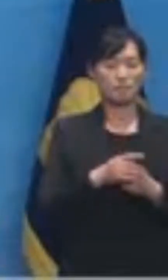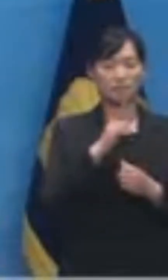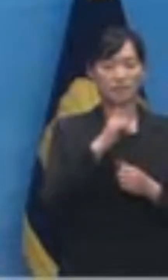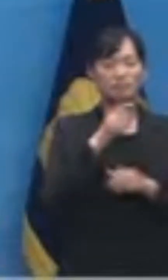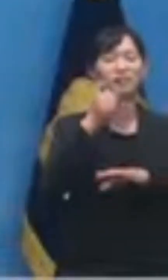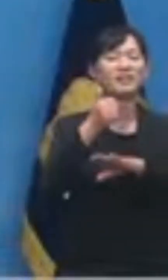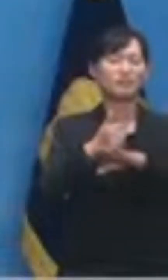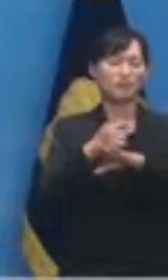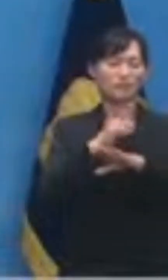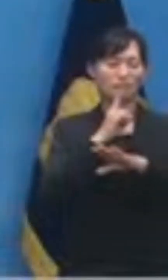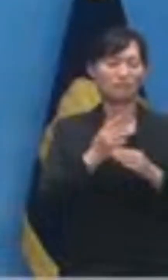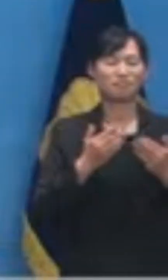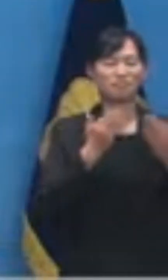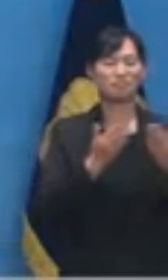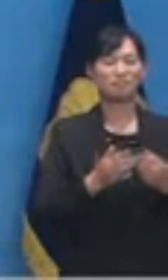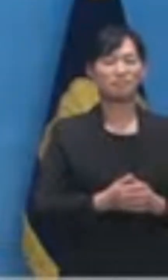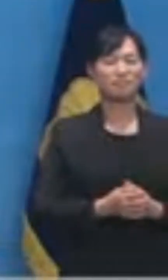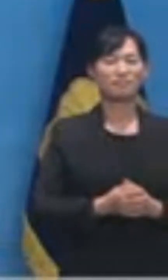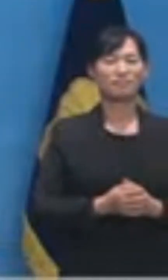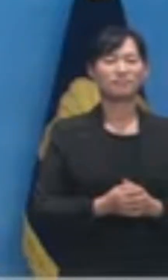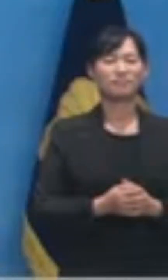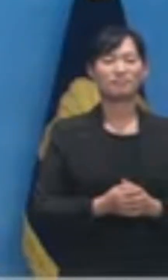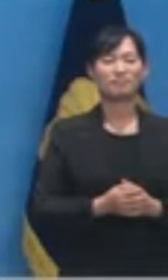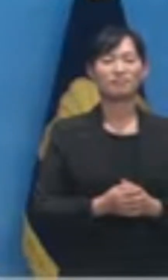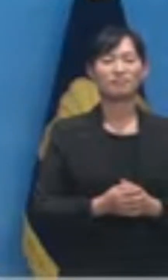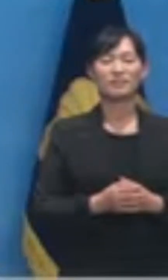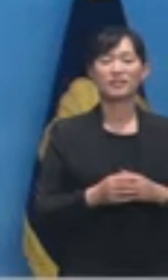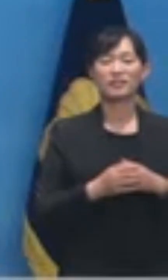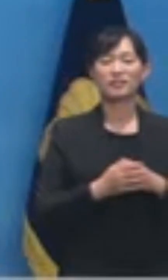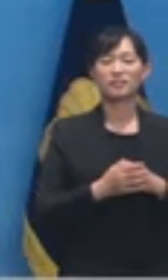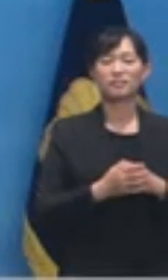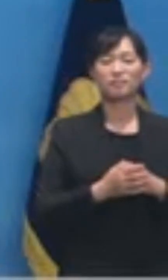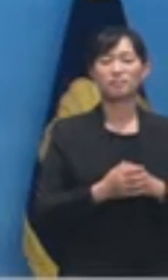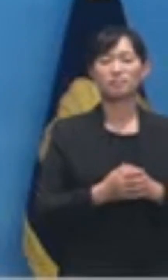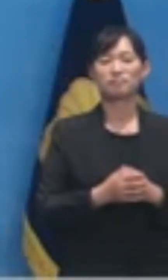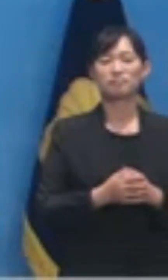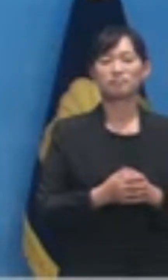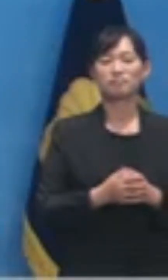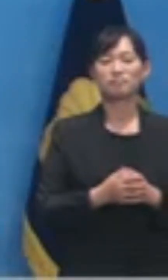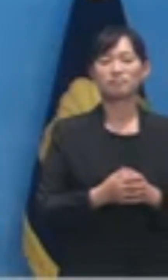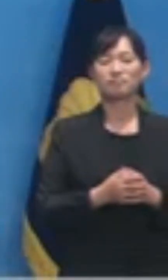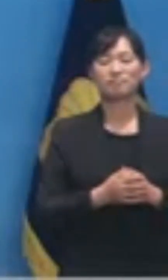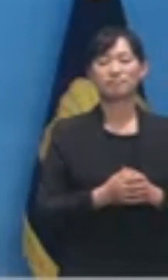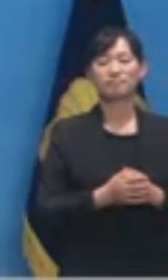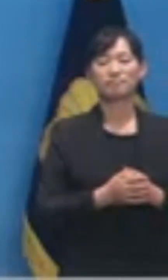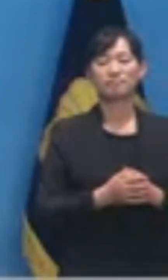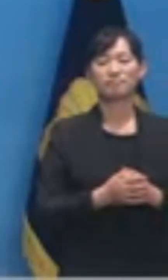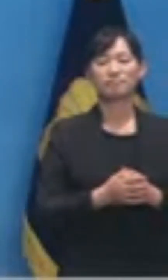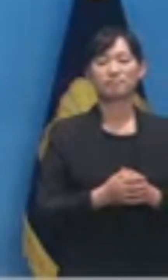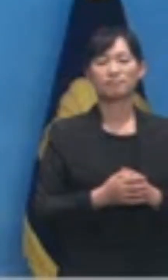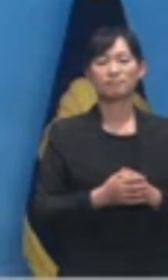마지막으로 할까요? 그러면 최혁진 민주연구원 부원장님